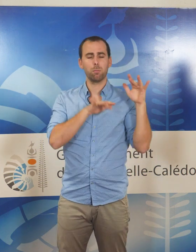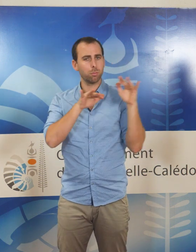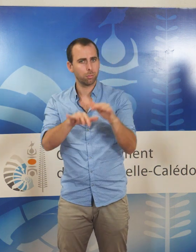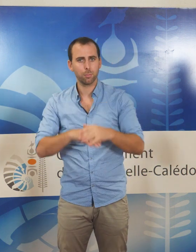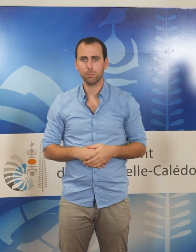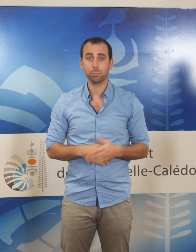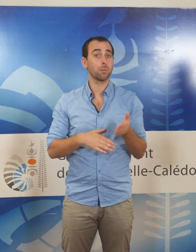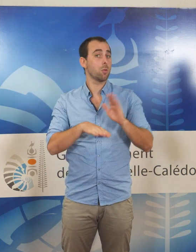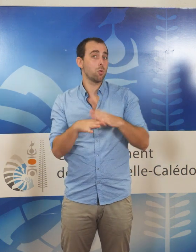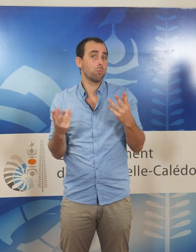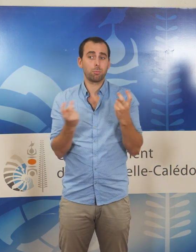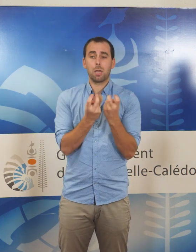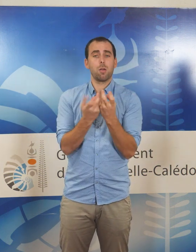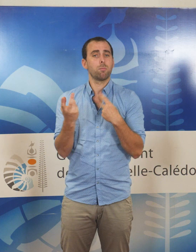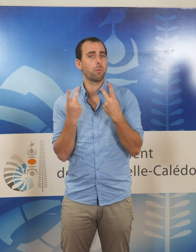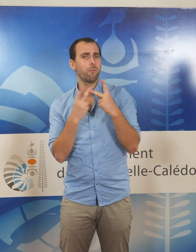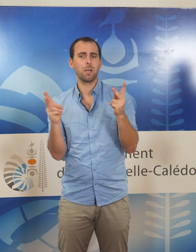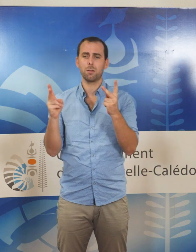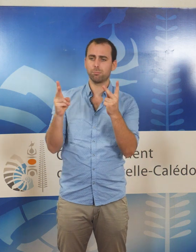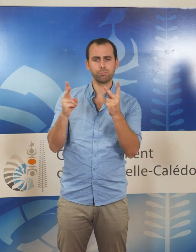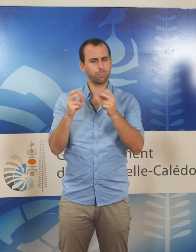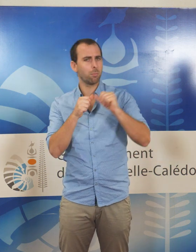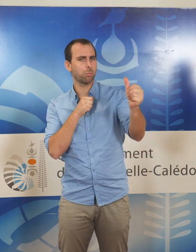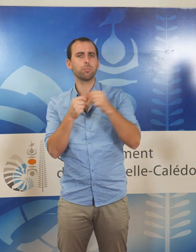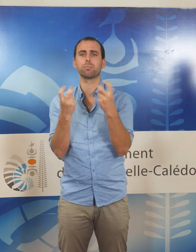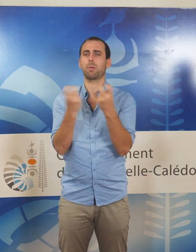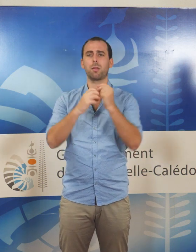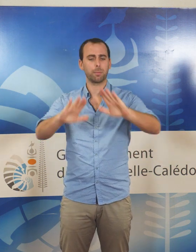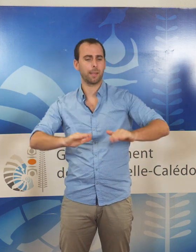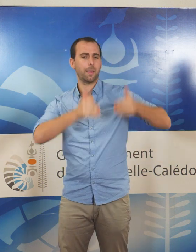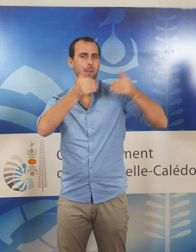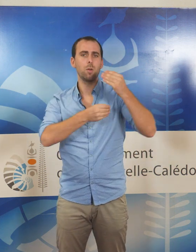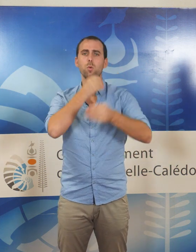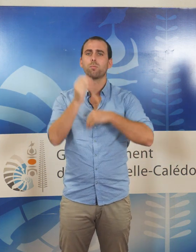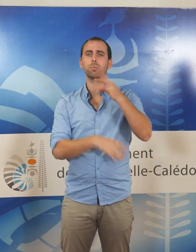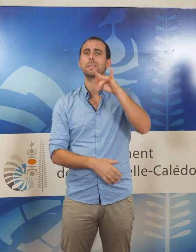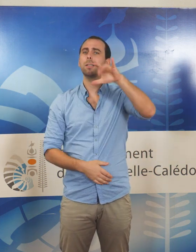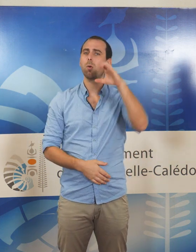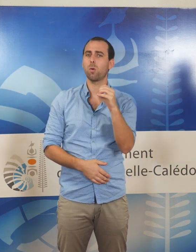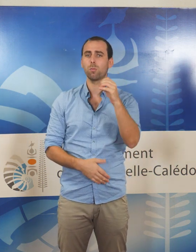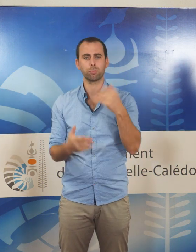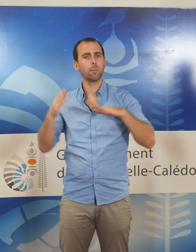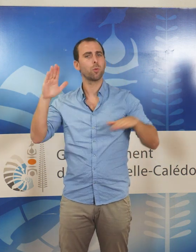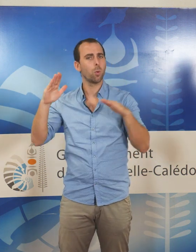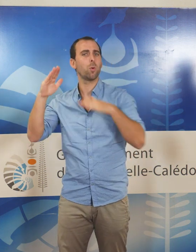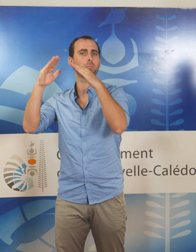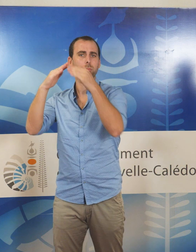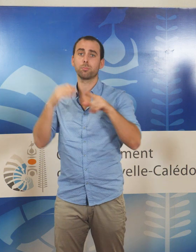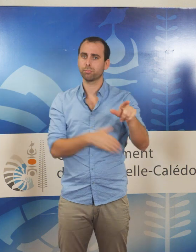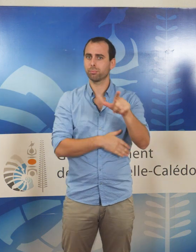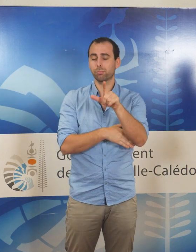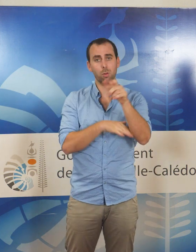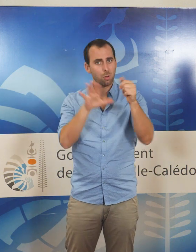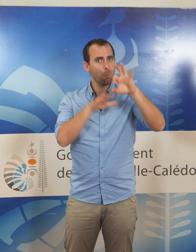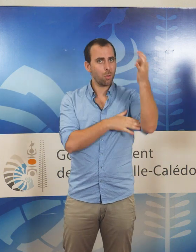par exemple, sur des communes hors agglomération comme Yaté ou comme Thio, donc Yaté, un fort taux de présence avec 60%. Et sur la